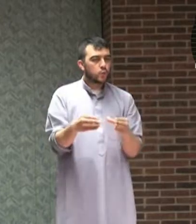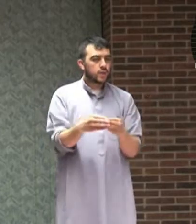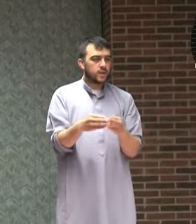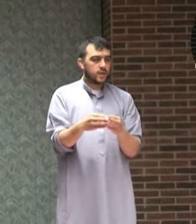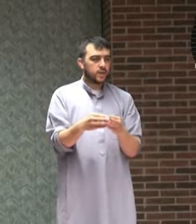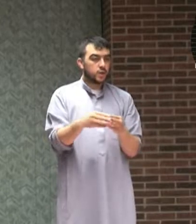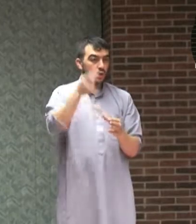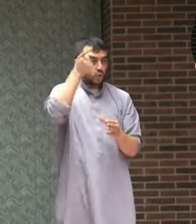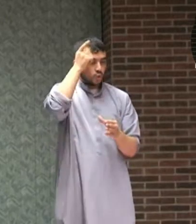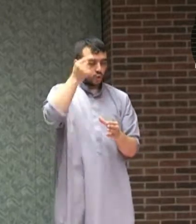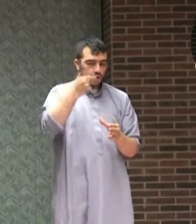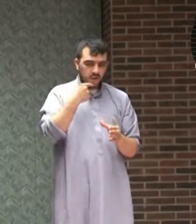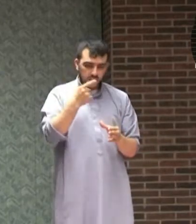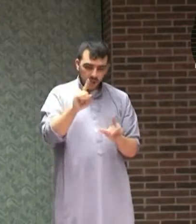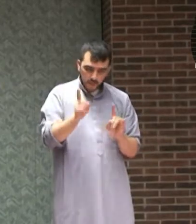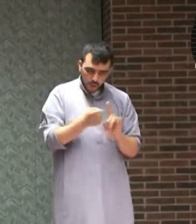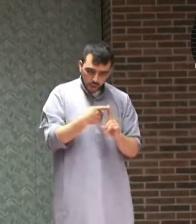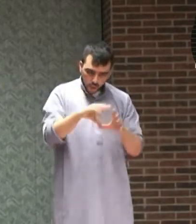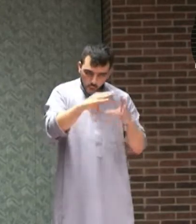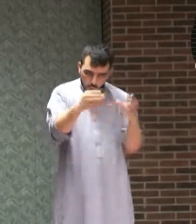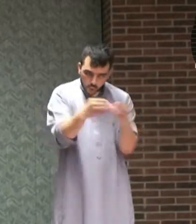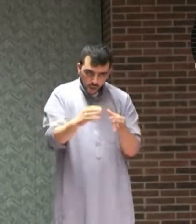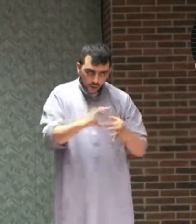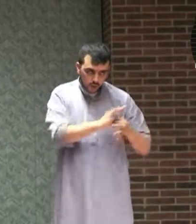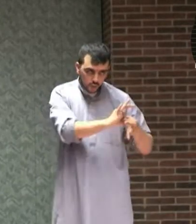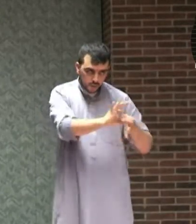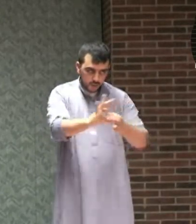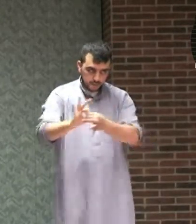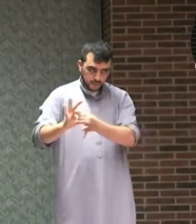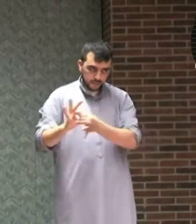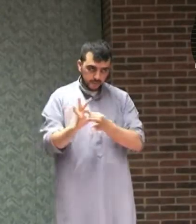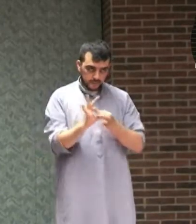subhanahu wa ta'ala a fait en sorte que cette communauté se doit d'être unie et soudée.